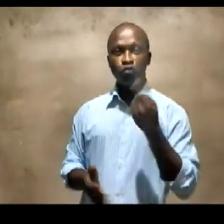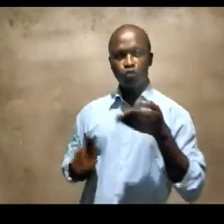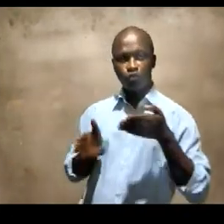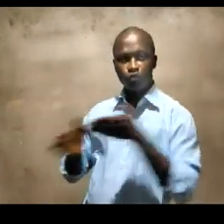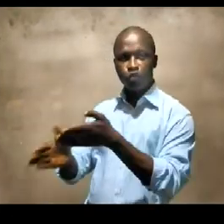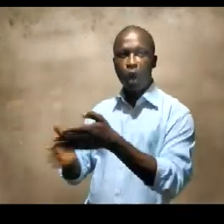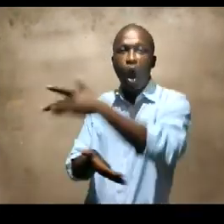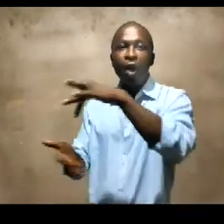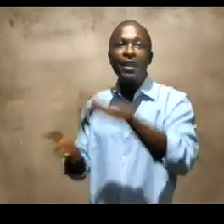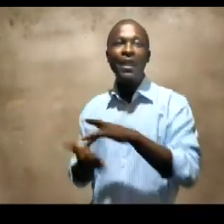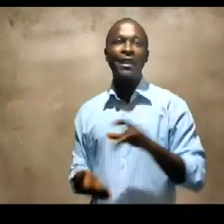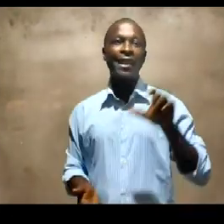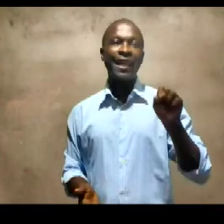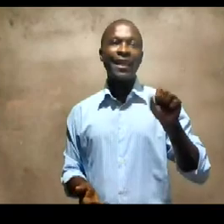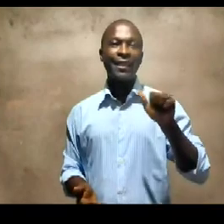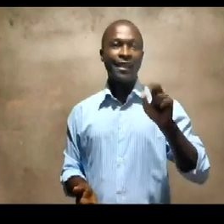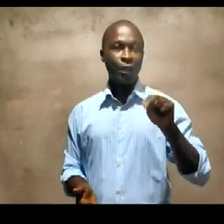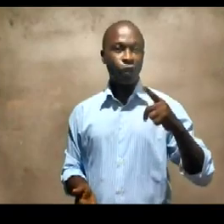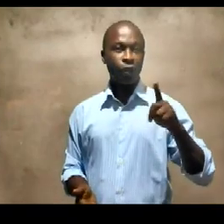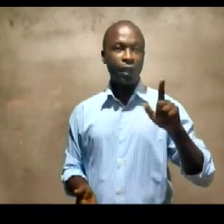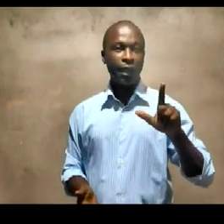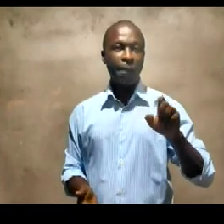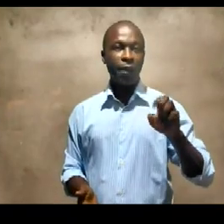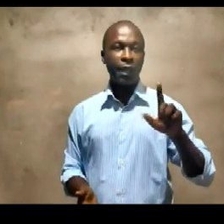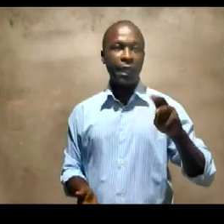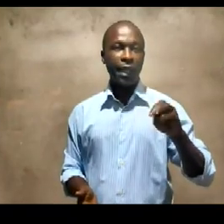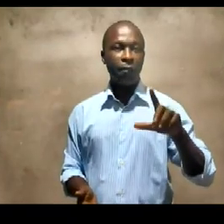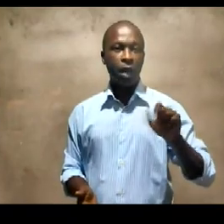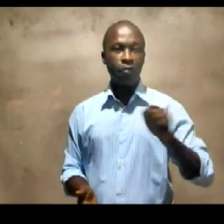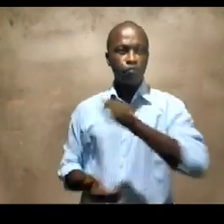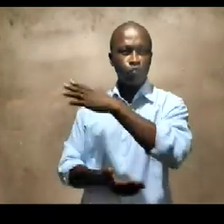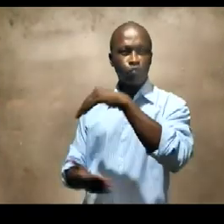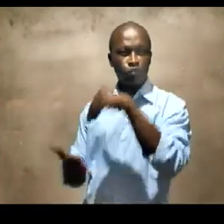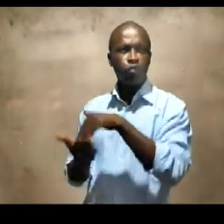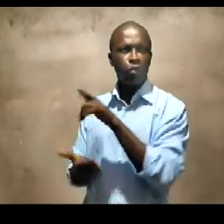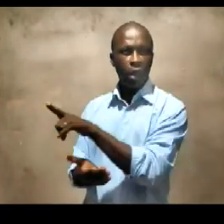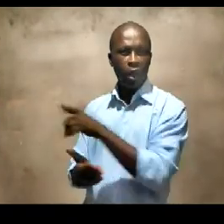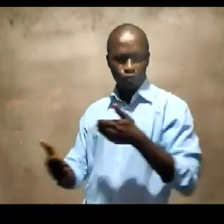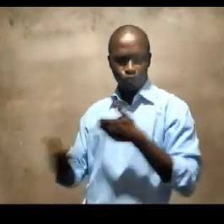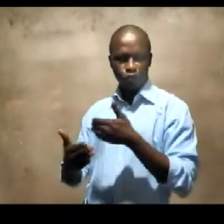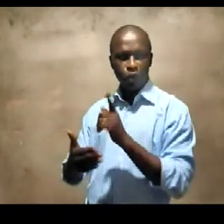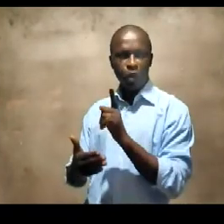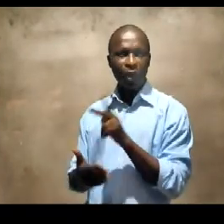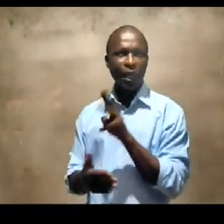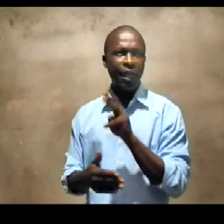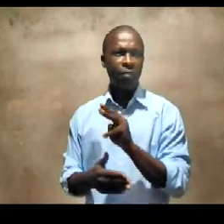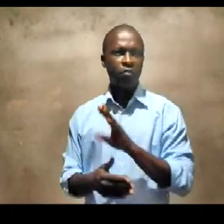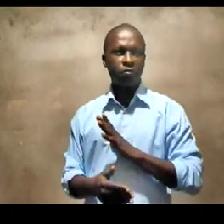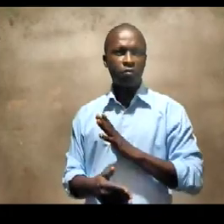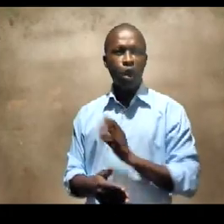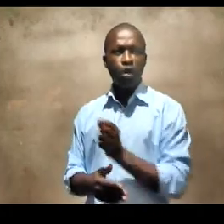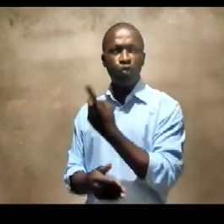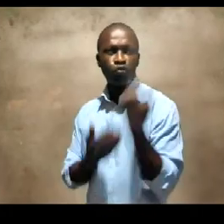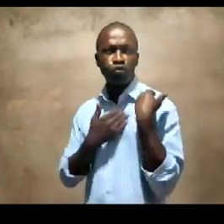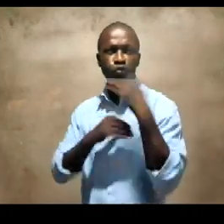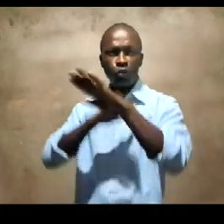2 km du centre-ville de Sombelima. C'est ici le point de départ de cette route qui va donc relier Sombelima, chef-lieu